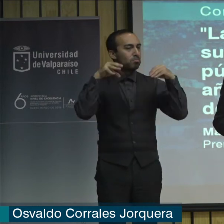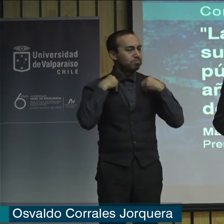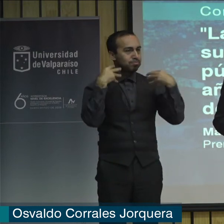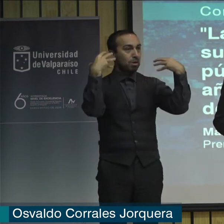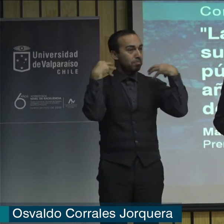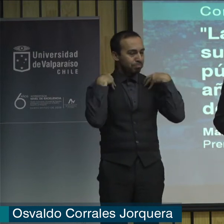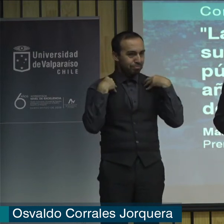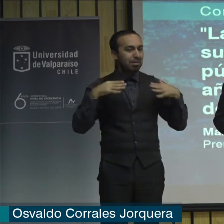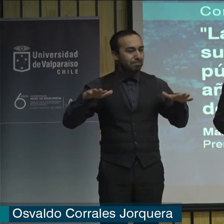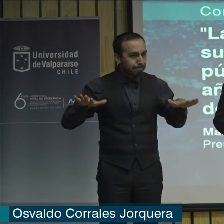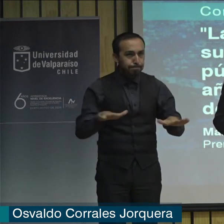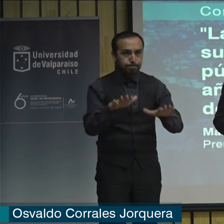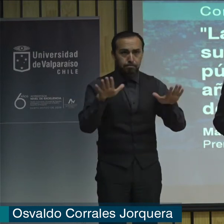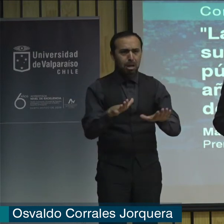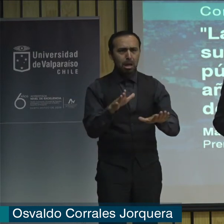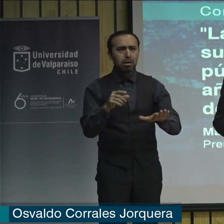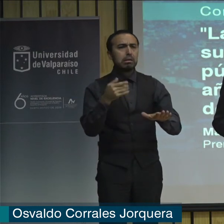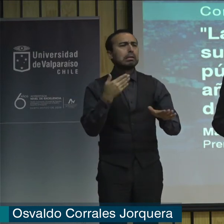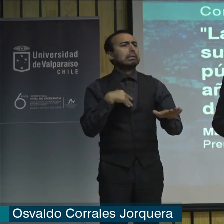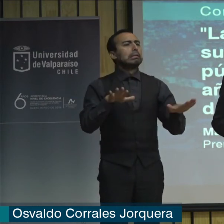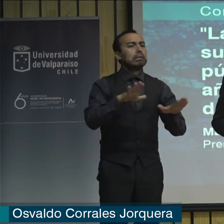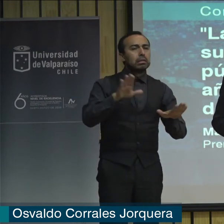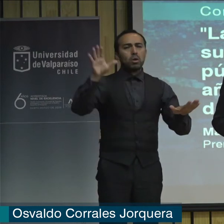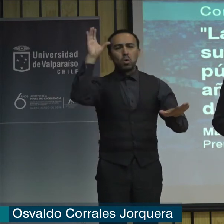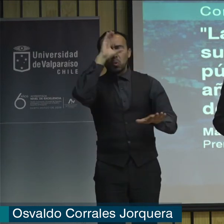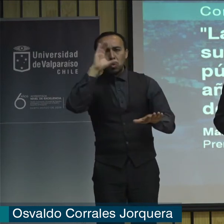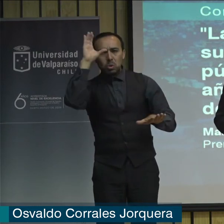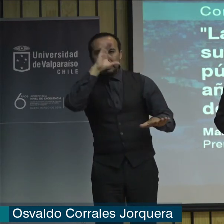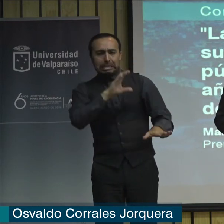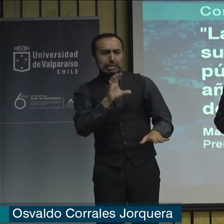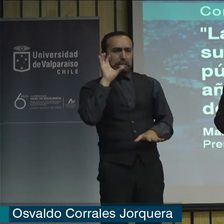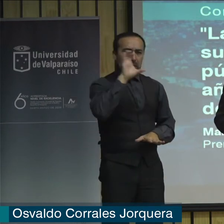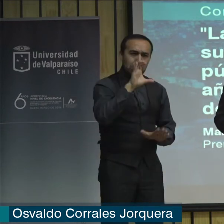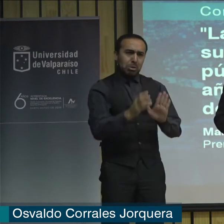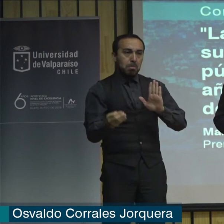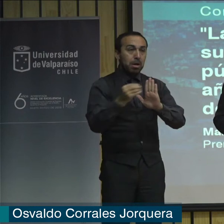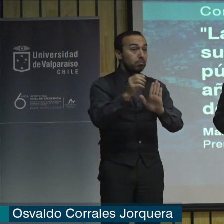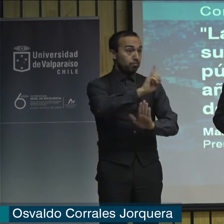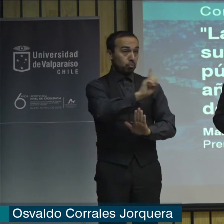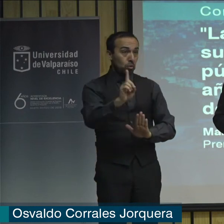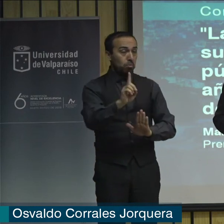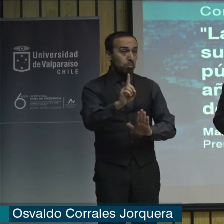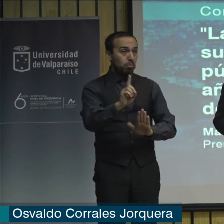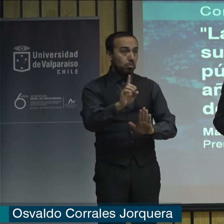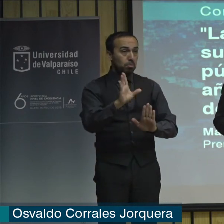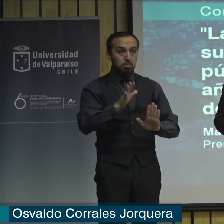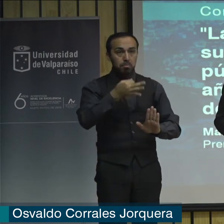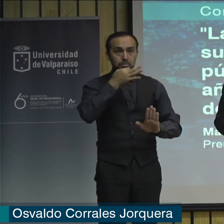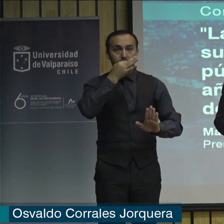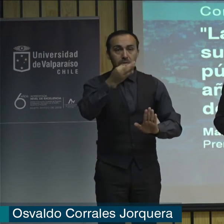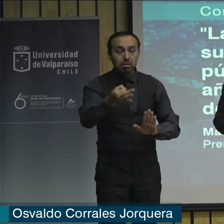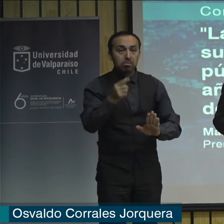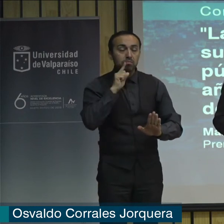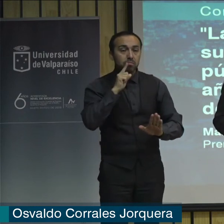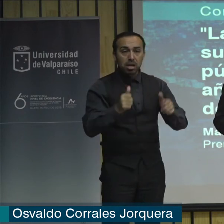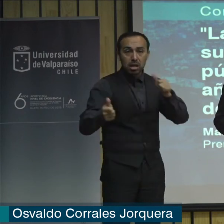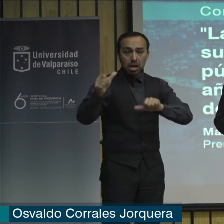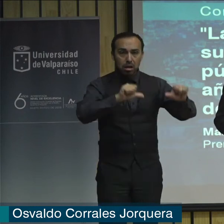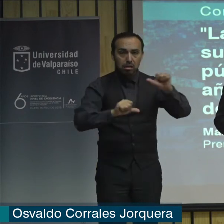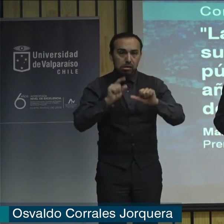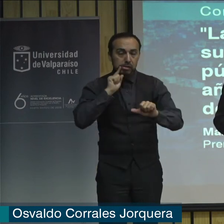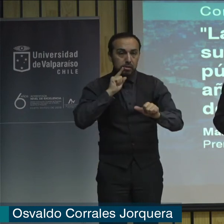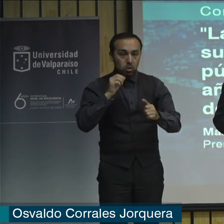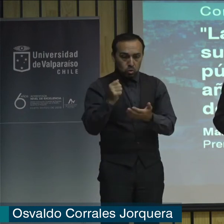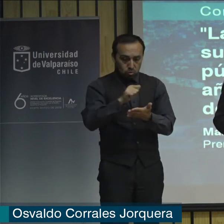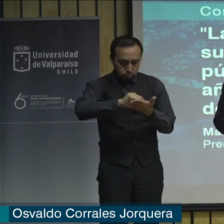no se trata de buscar revanchismo ni de alimentar el odio primo Levi químico y escritor sobreviviente de